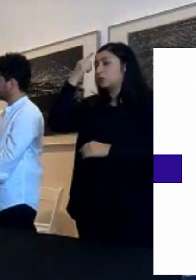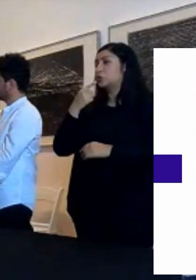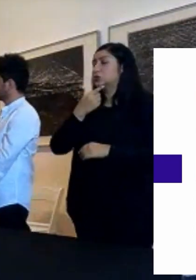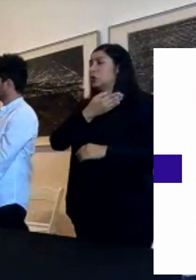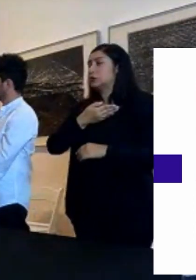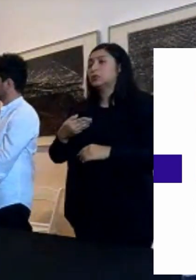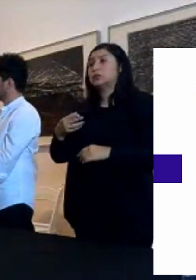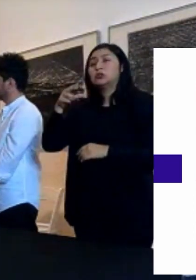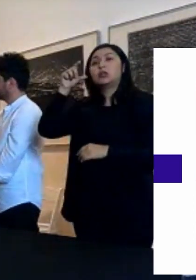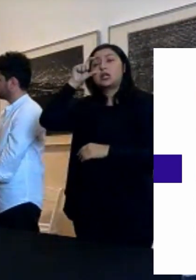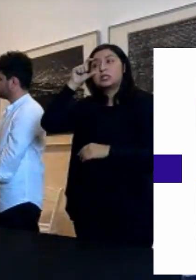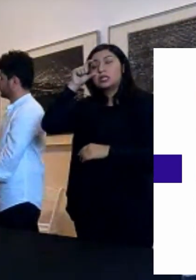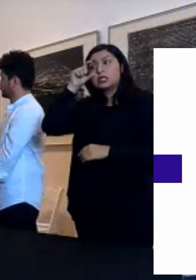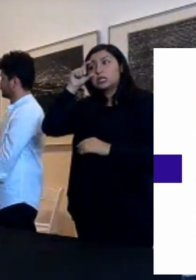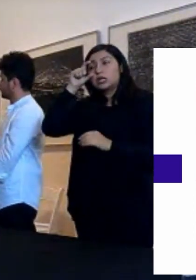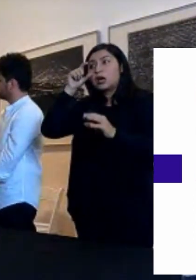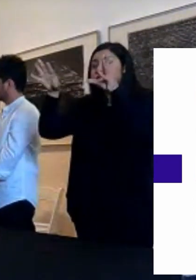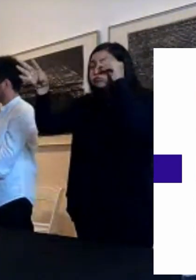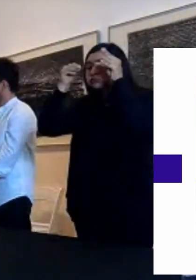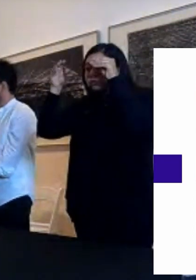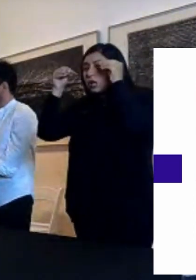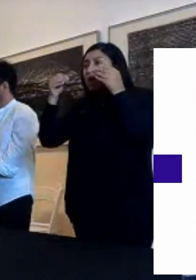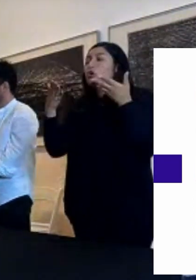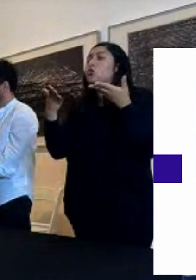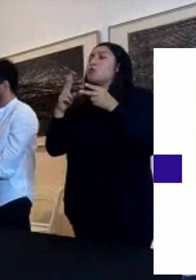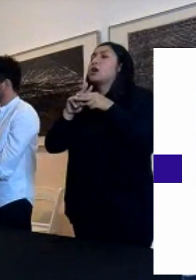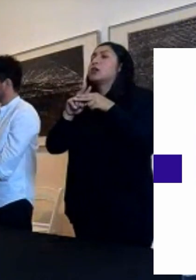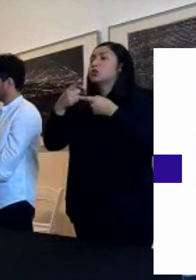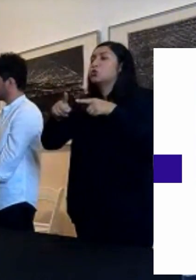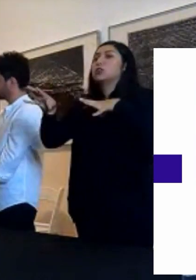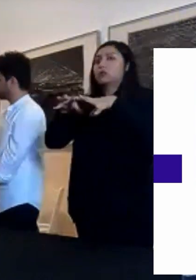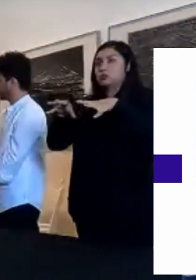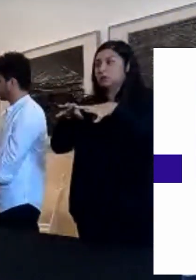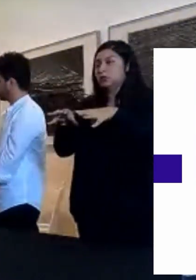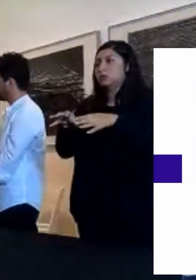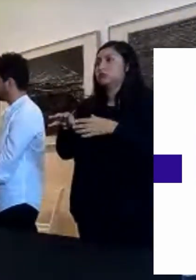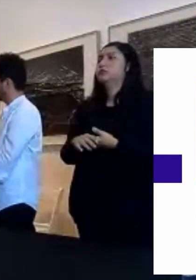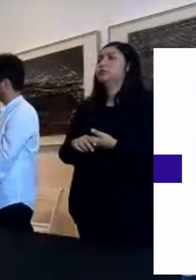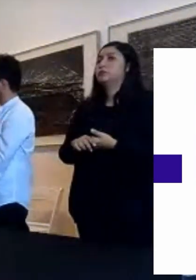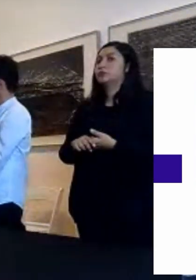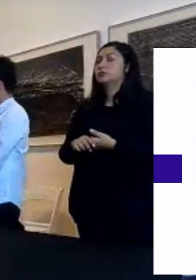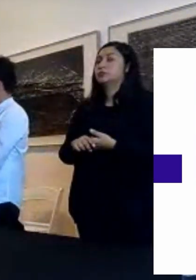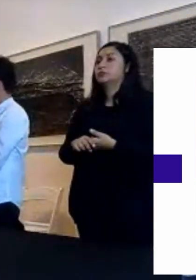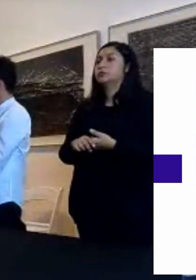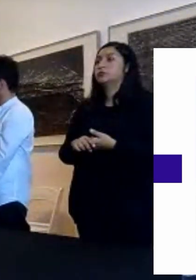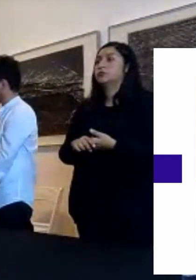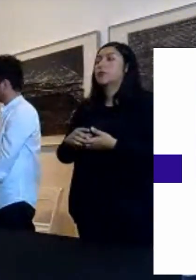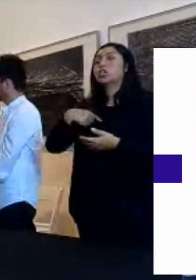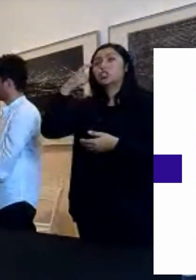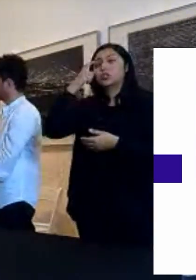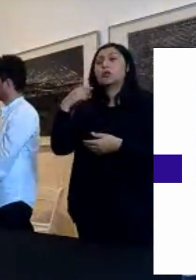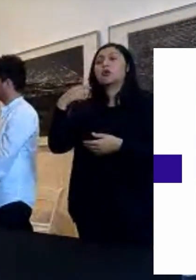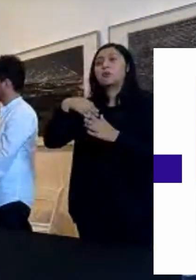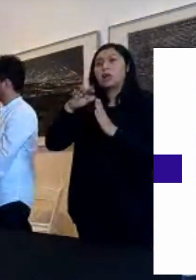poder ver qué otras cosas podíamos hacer. Y yo creo que eso, ante todo, ha sido lo más marcador, digamos,